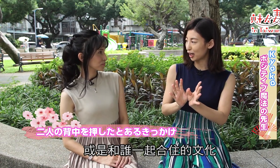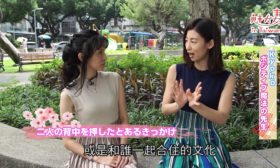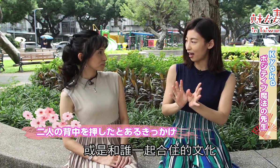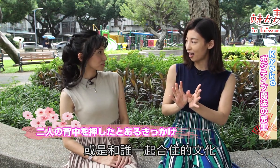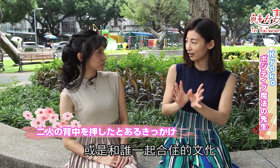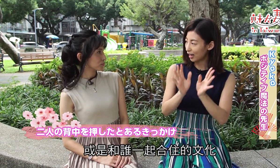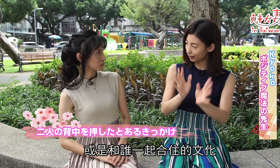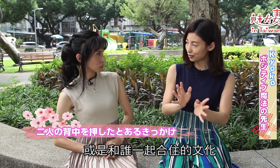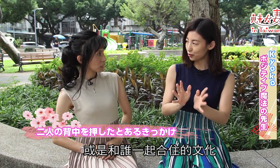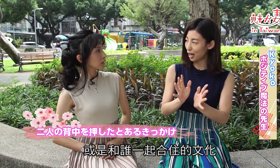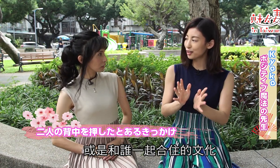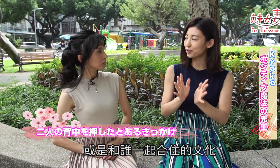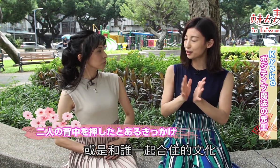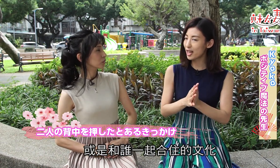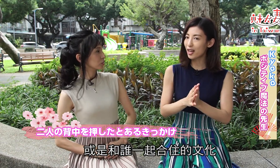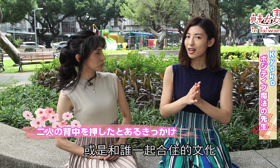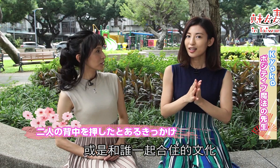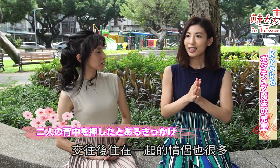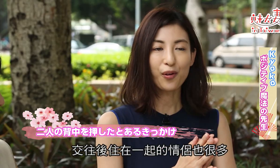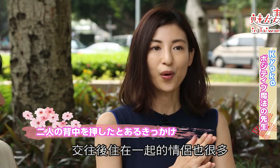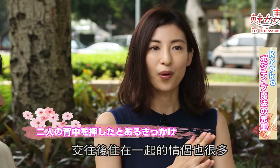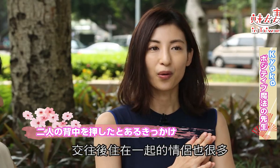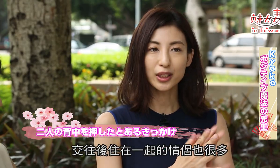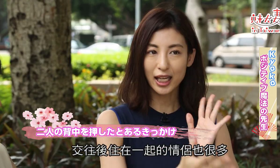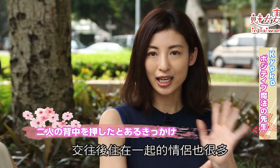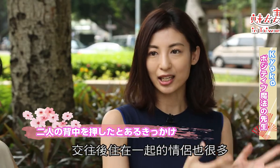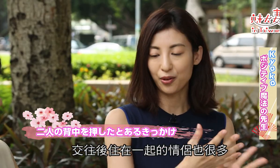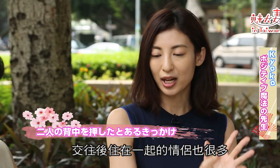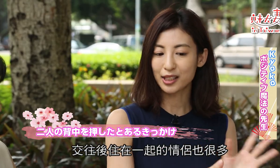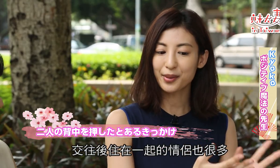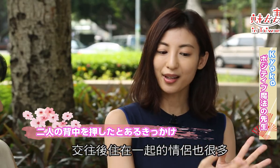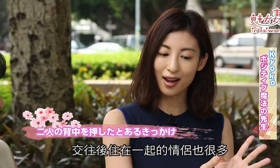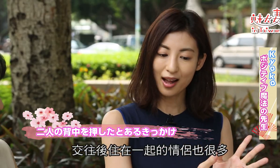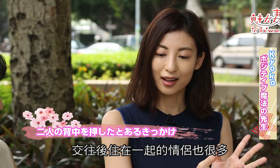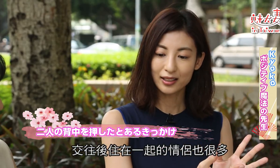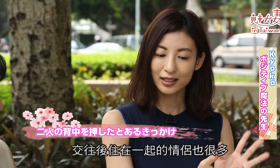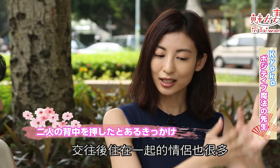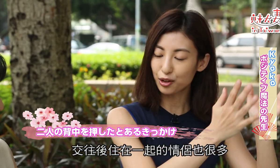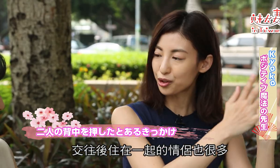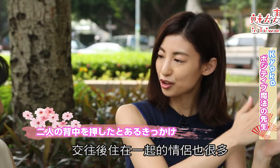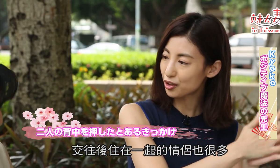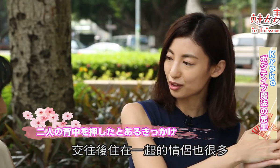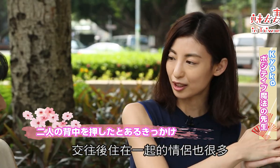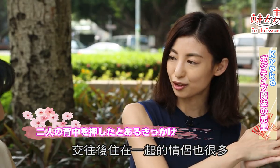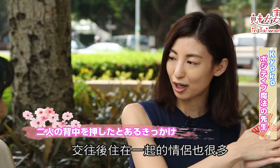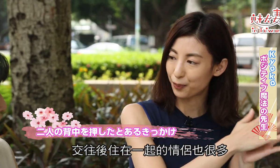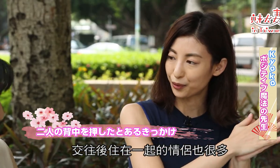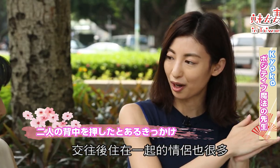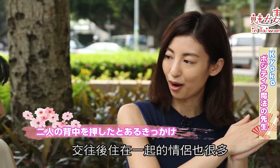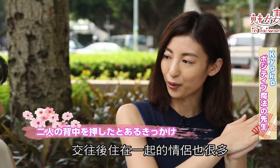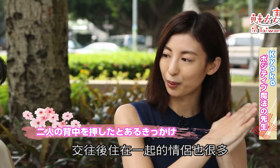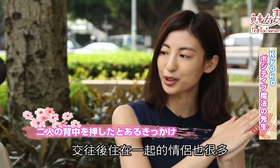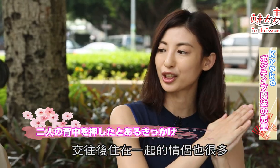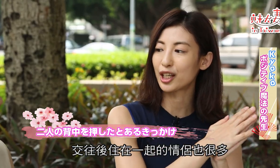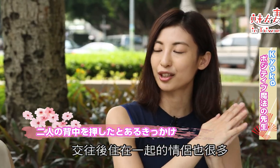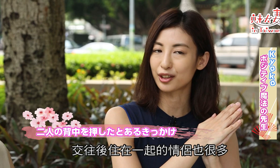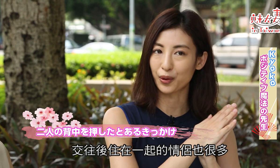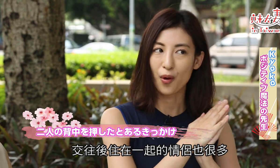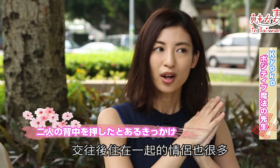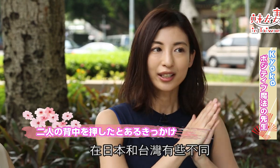が、まあ ね、そうですよね、 結構お付き合いを始めたら、うん、自然と一緒に住んだりするカップルが多いかもしれないですけど、うん、はいはい、日